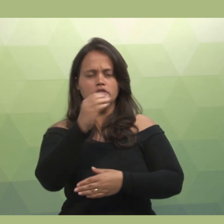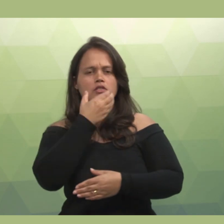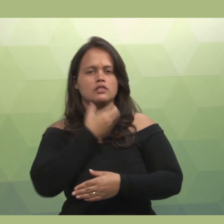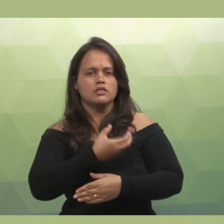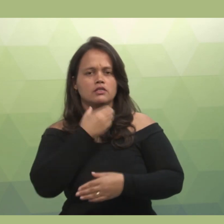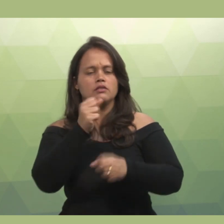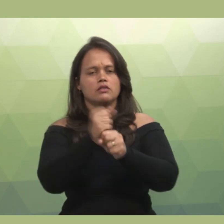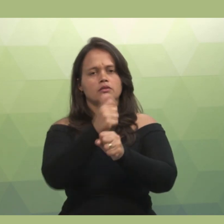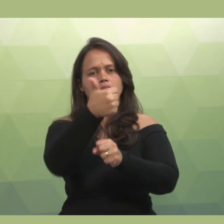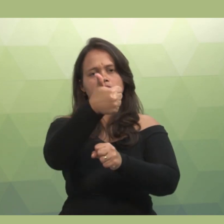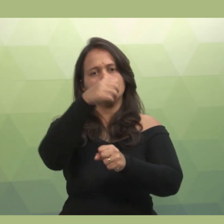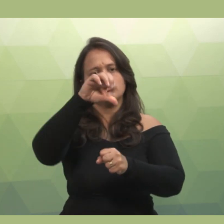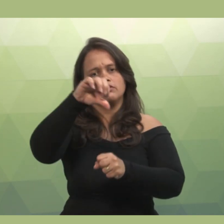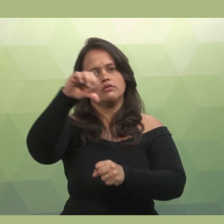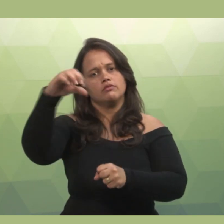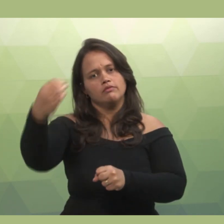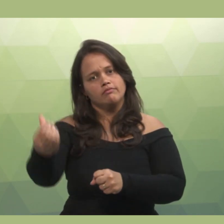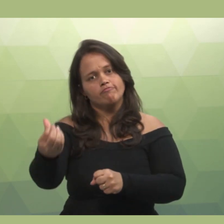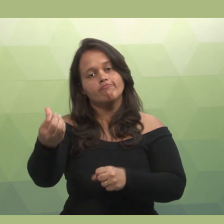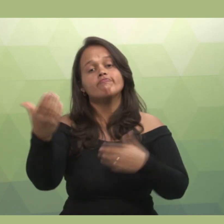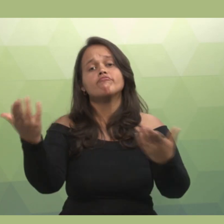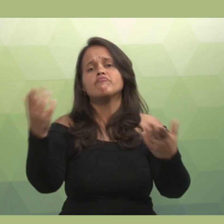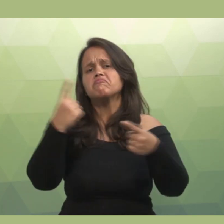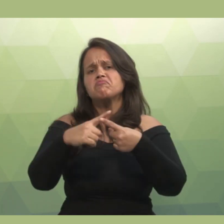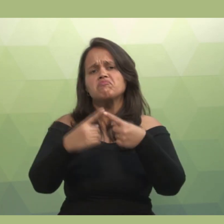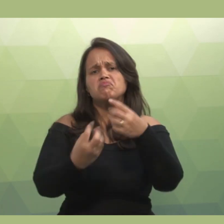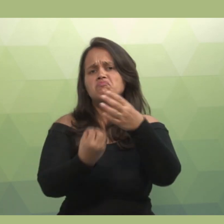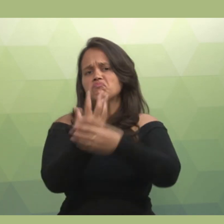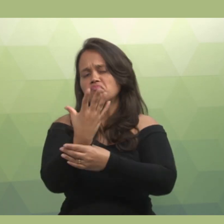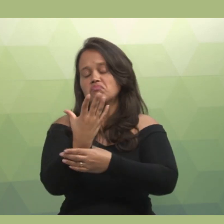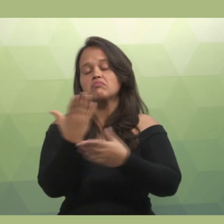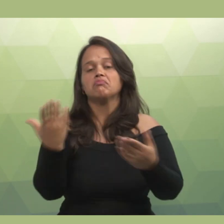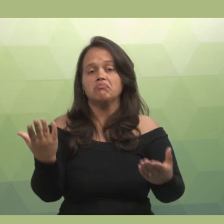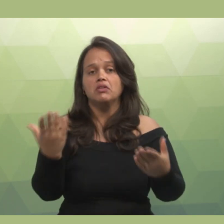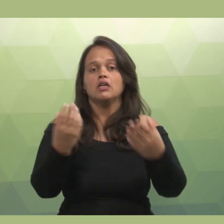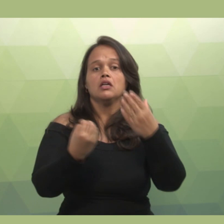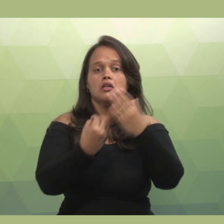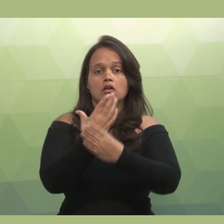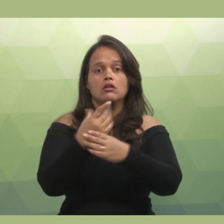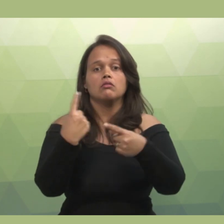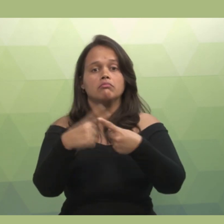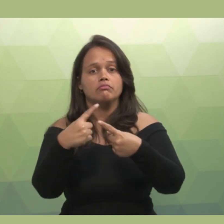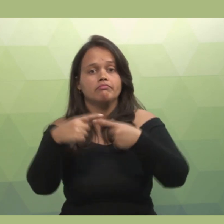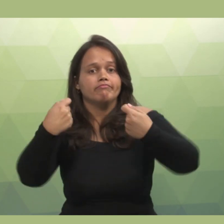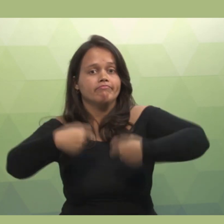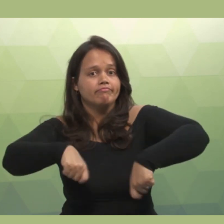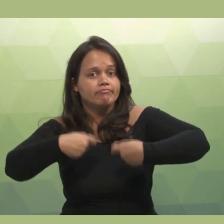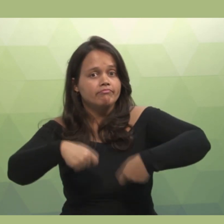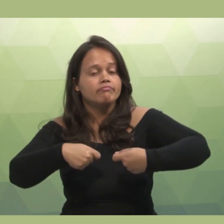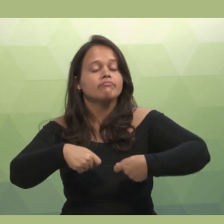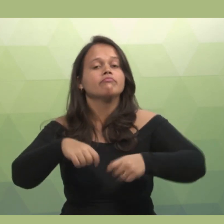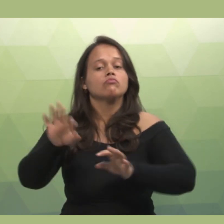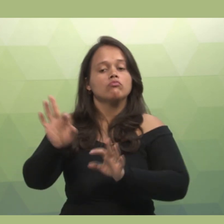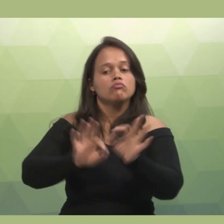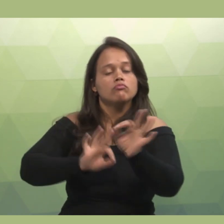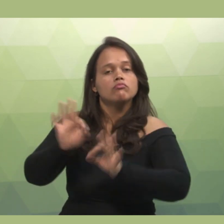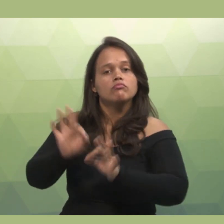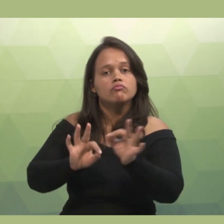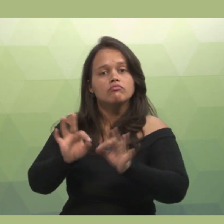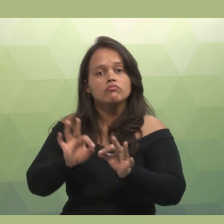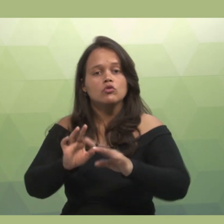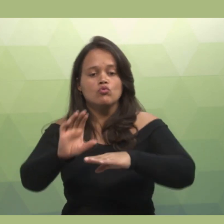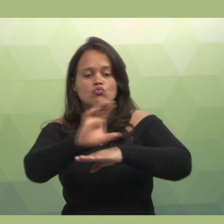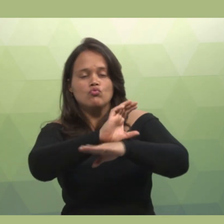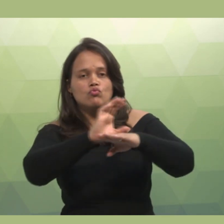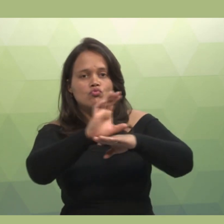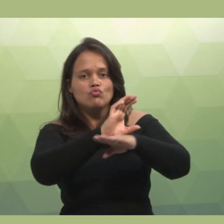que ela foi criada? Ela foi criada a partir de uma necessidade que nasce com a Constituição de